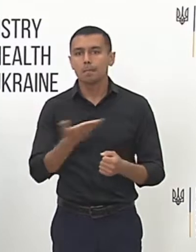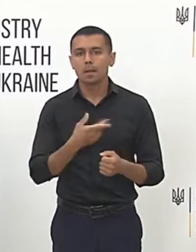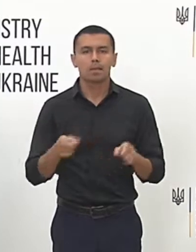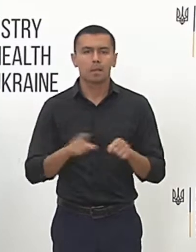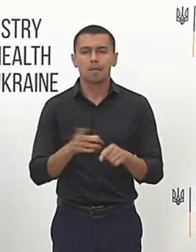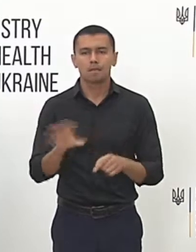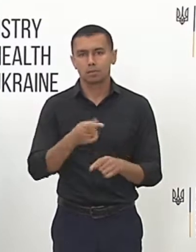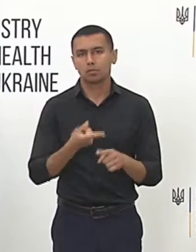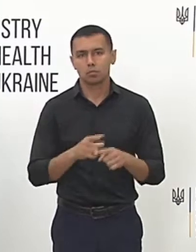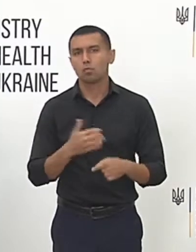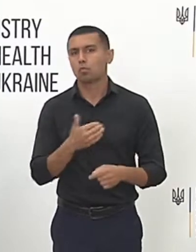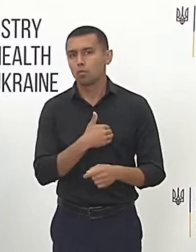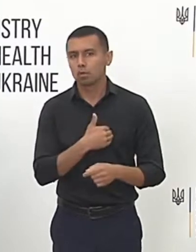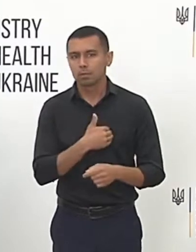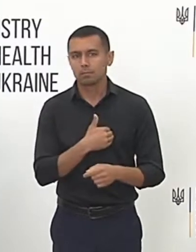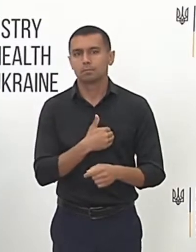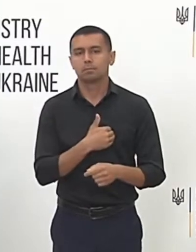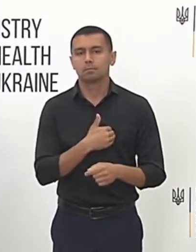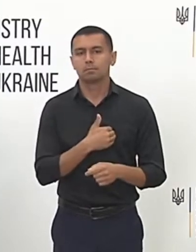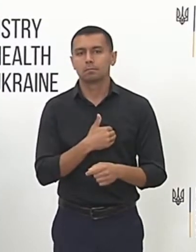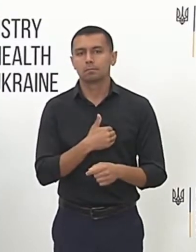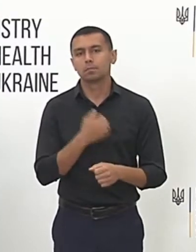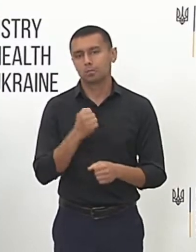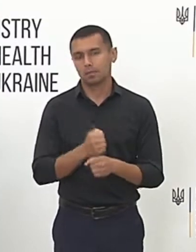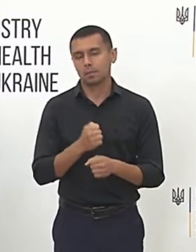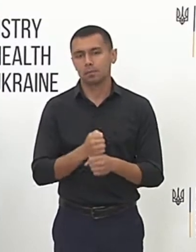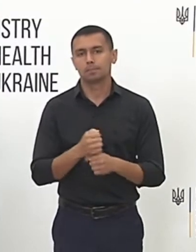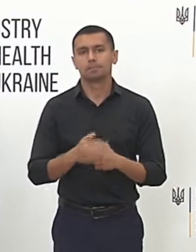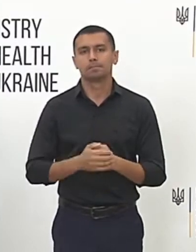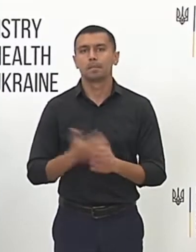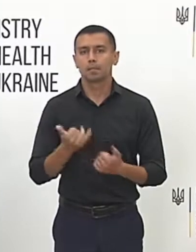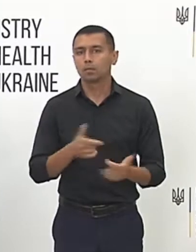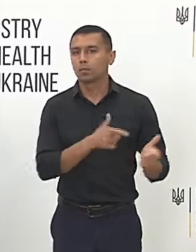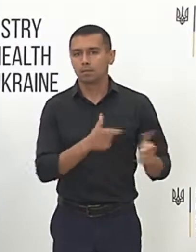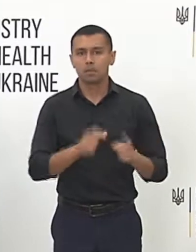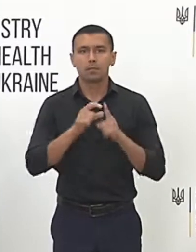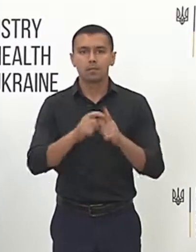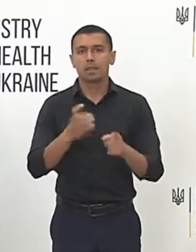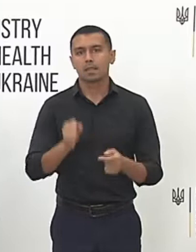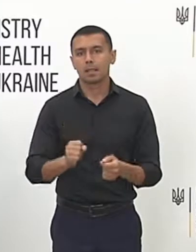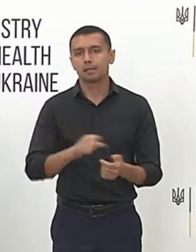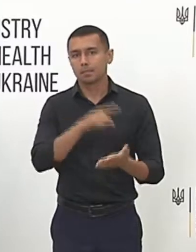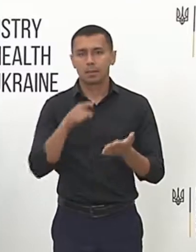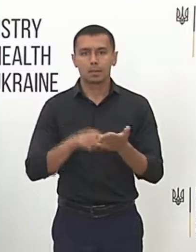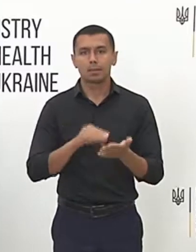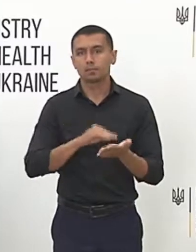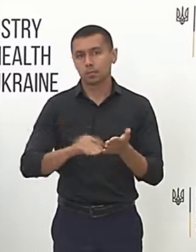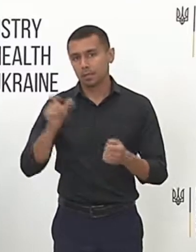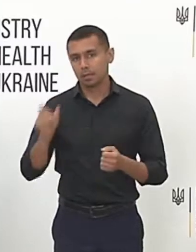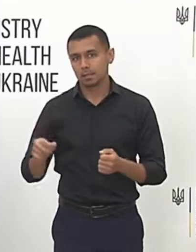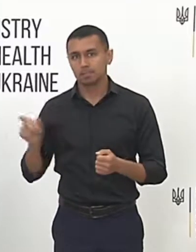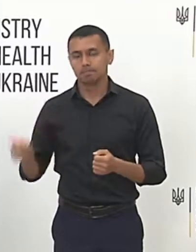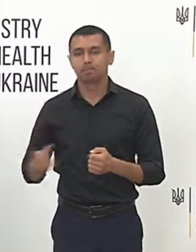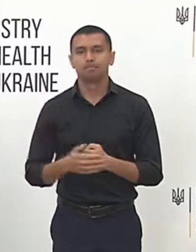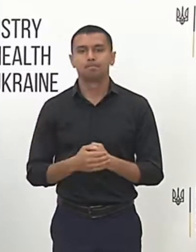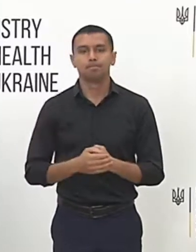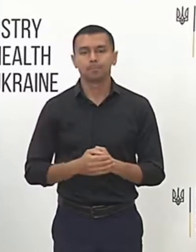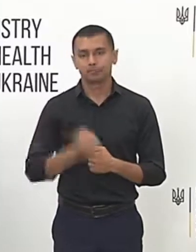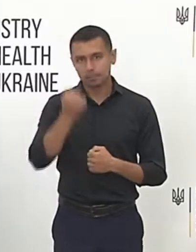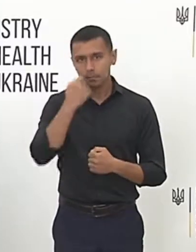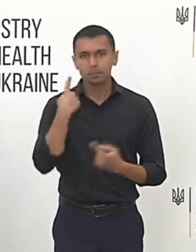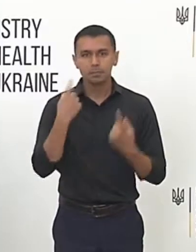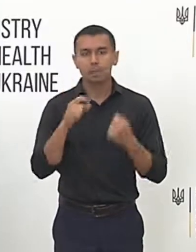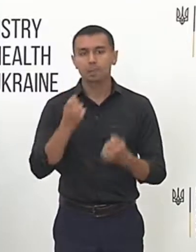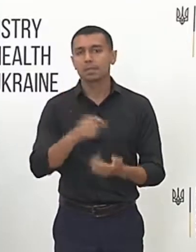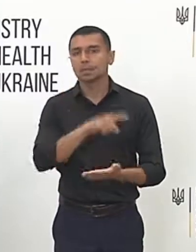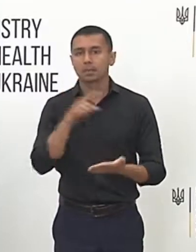всі прагнемо і яку ми так всі хочемо зробити. А зараз готов відповісти на запитання ЗМІ. Дякуємо за